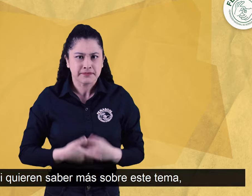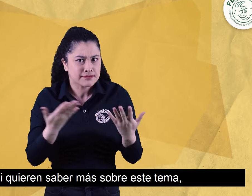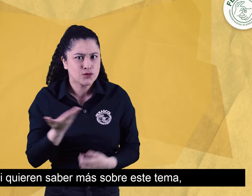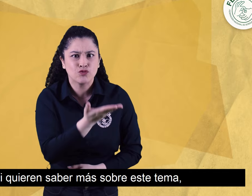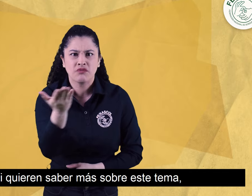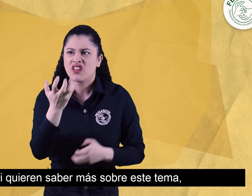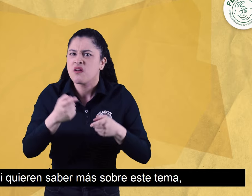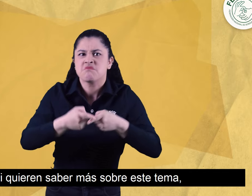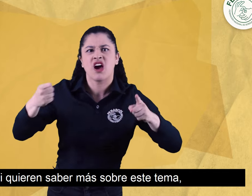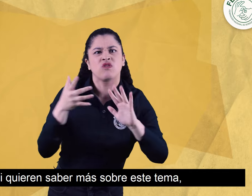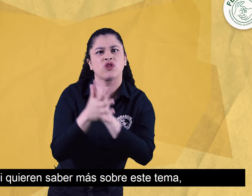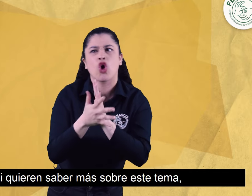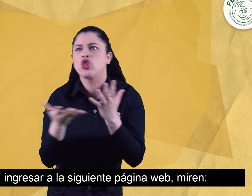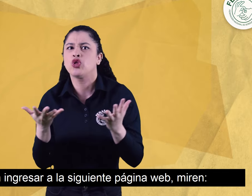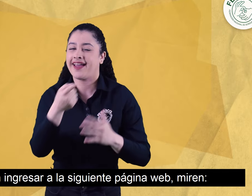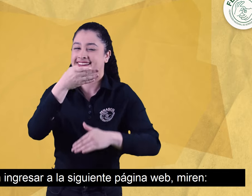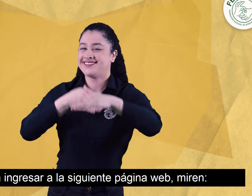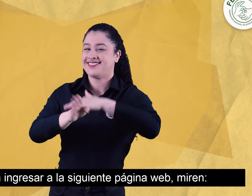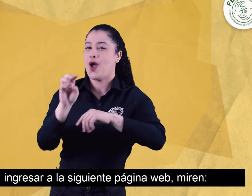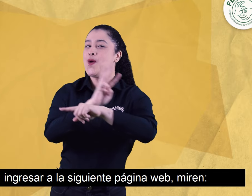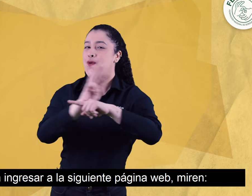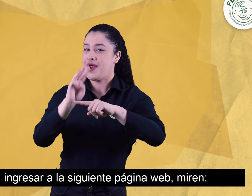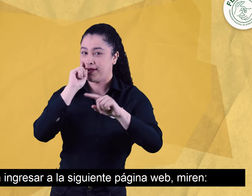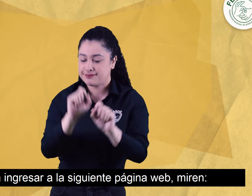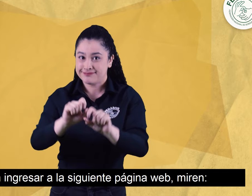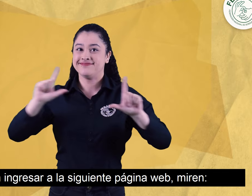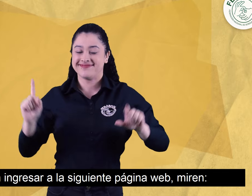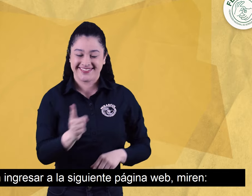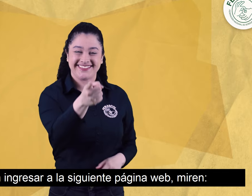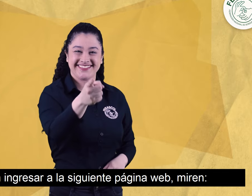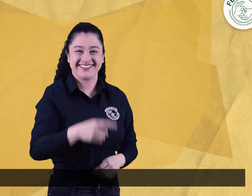si quieren saber más sobre este tema pueden ingresar a la siguiente página web miren